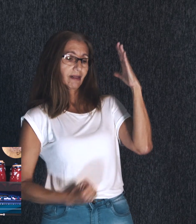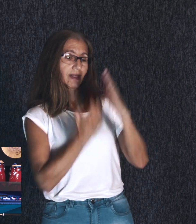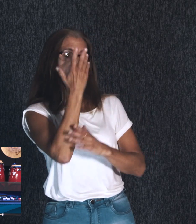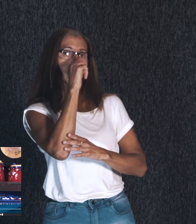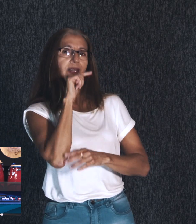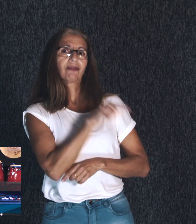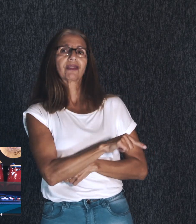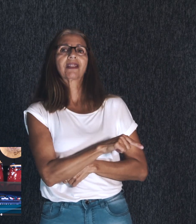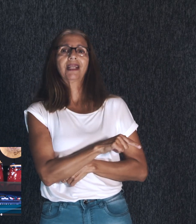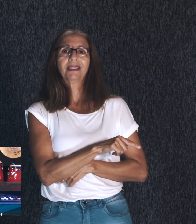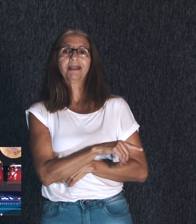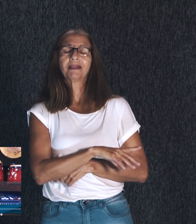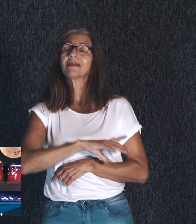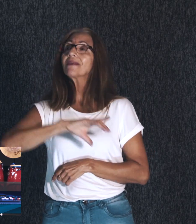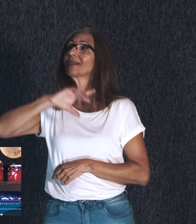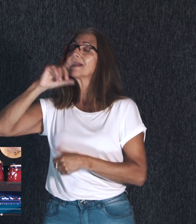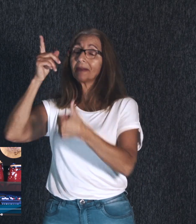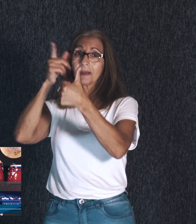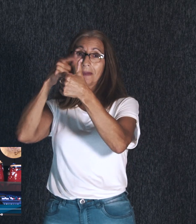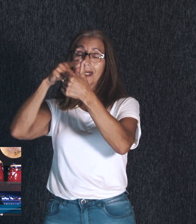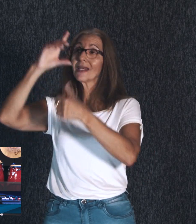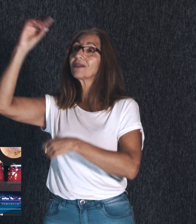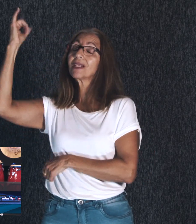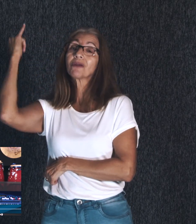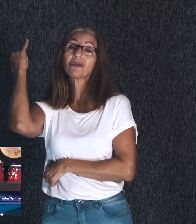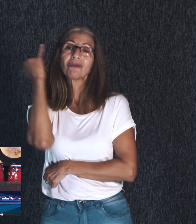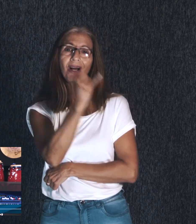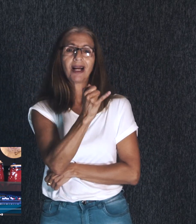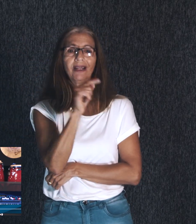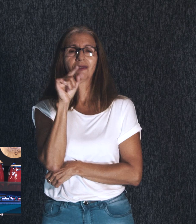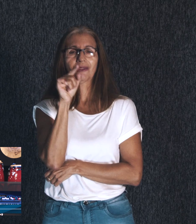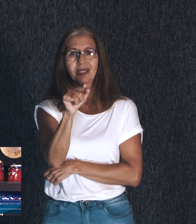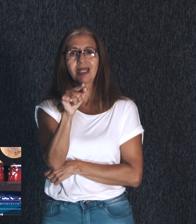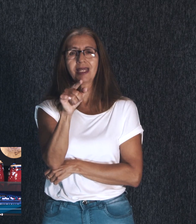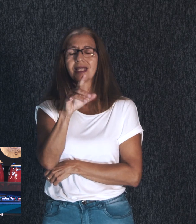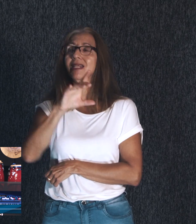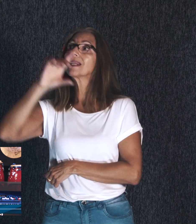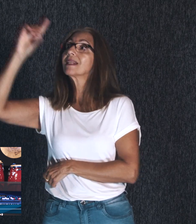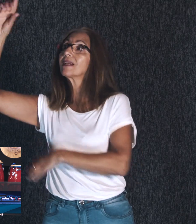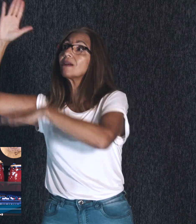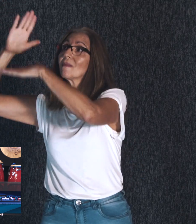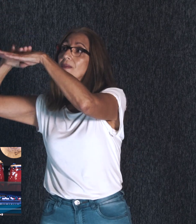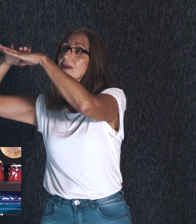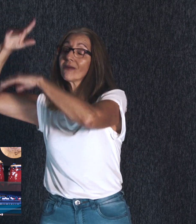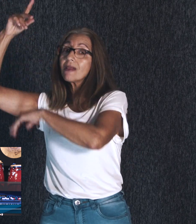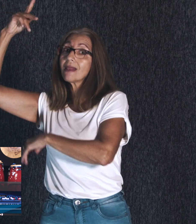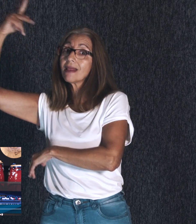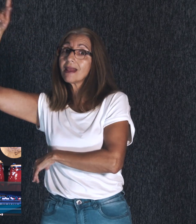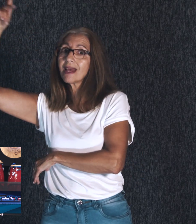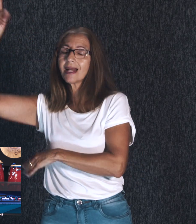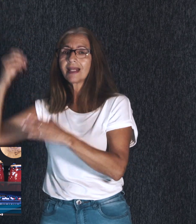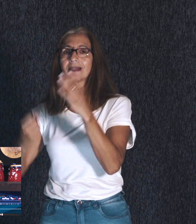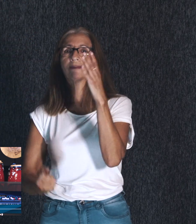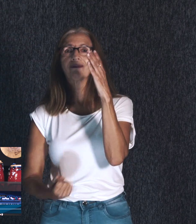Essa é a primeira declaração de Deus. Deus está dizendo para mim e para você nesta noite: eu te criei.